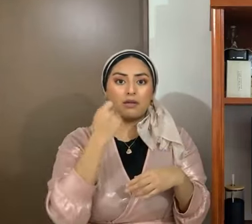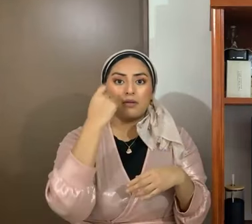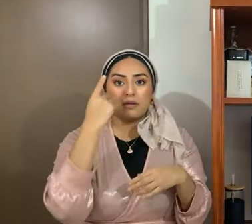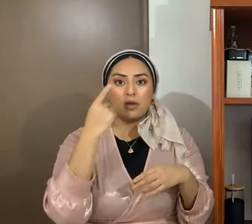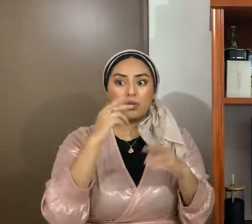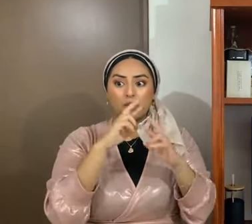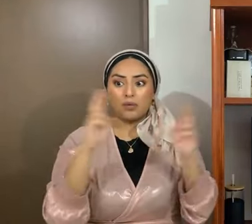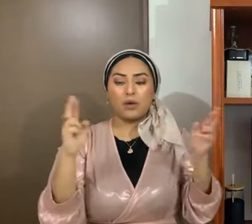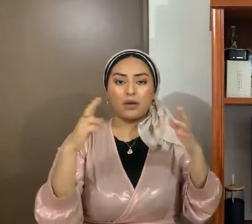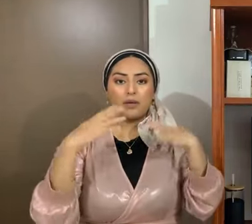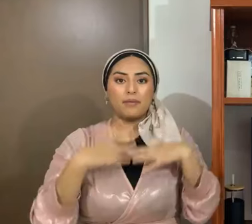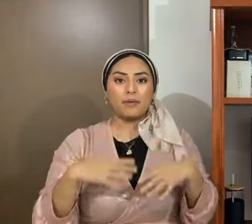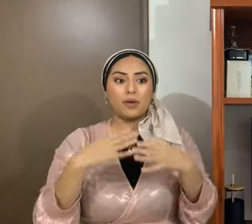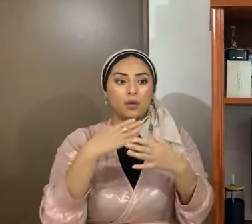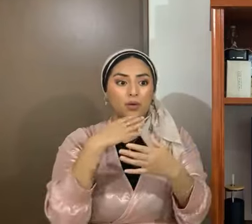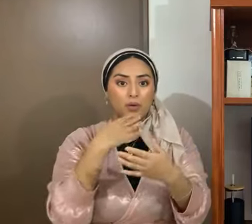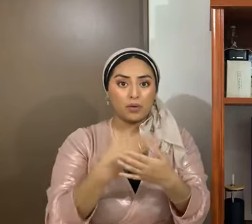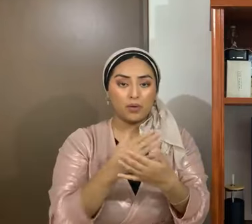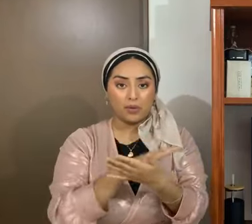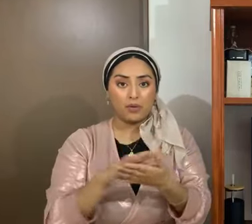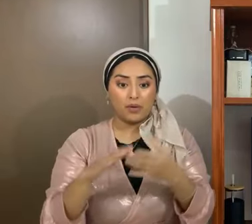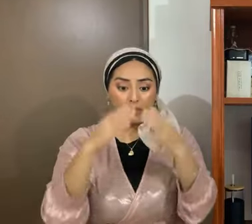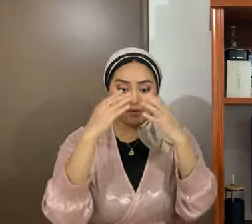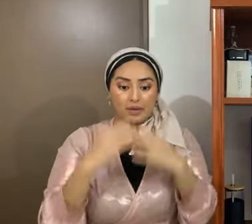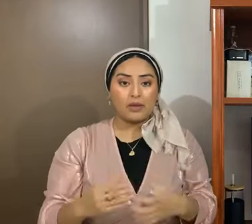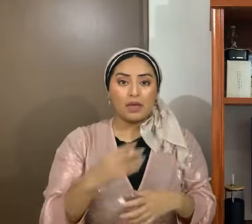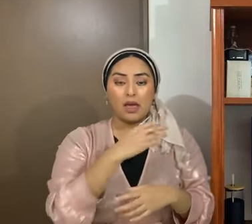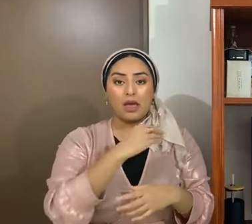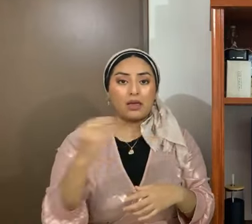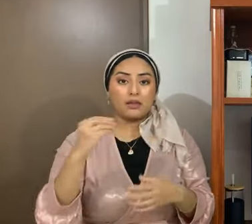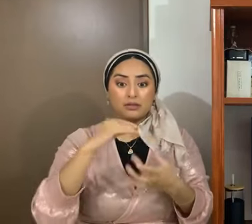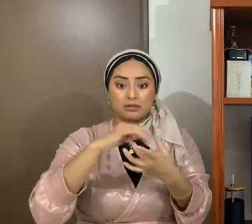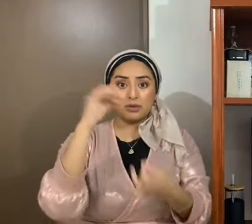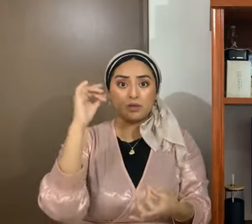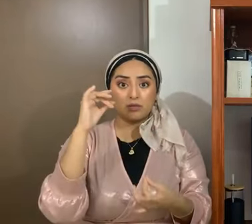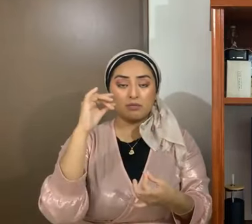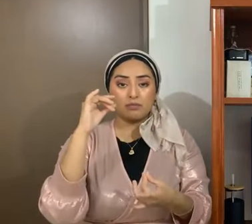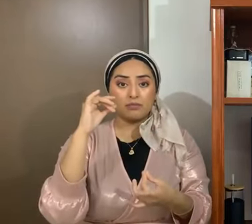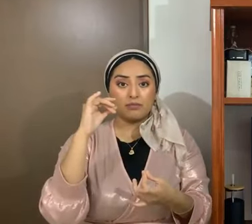que ya estamos vestidos correctamente en lo físico y en lo espiritual.